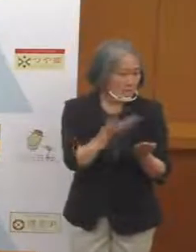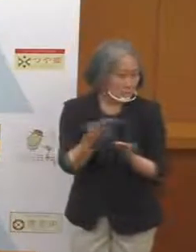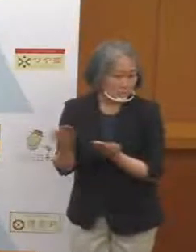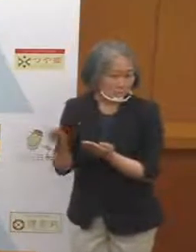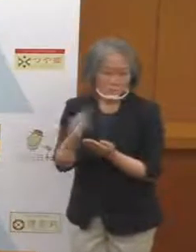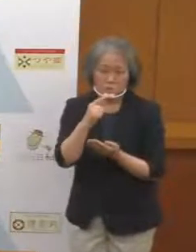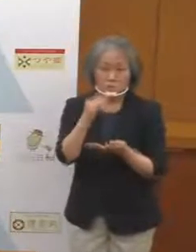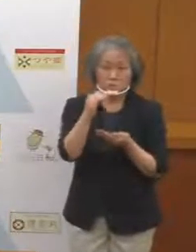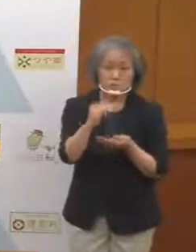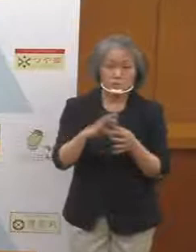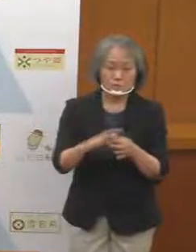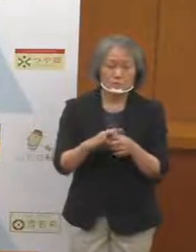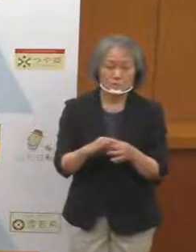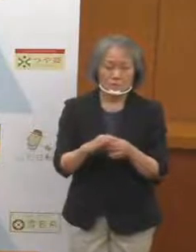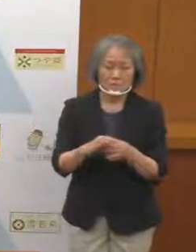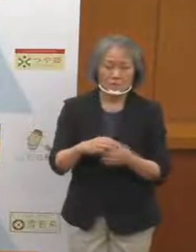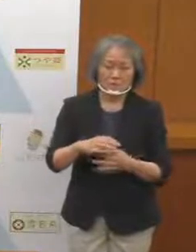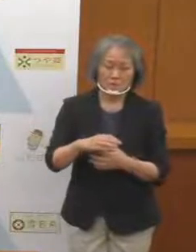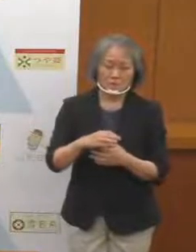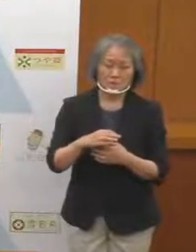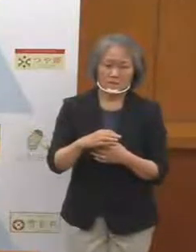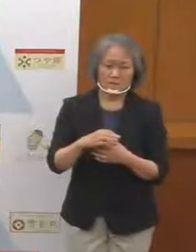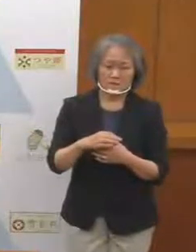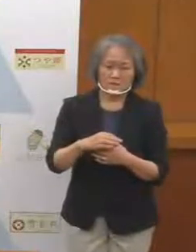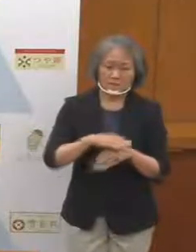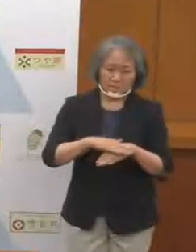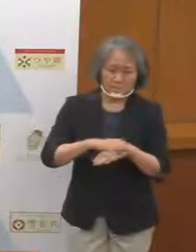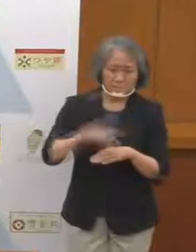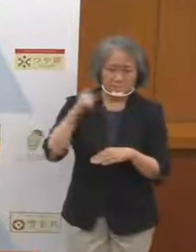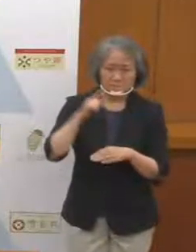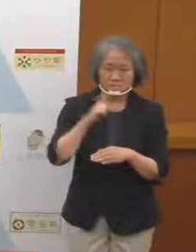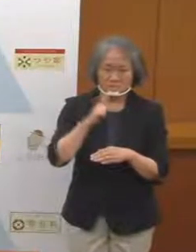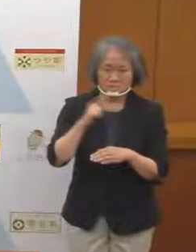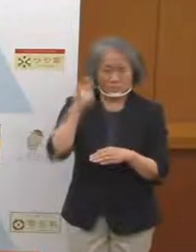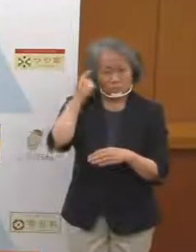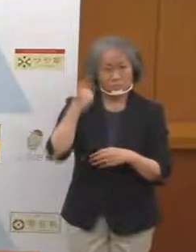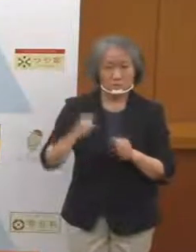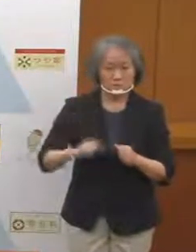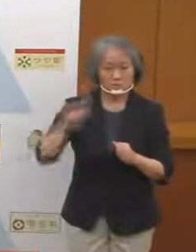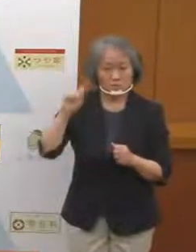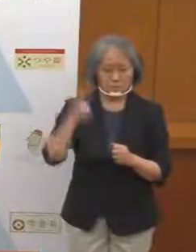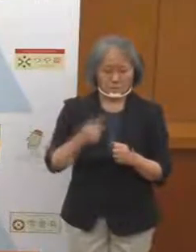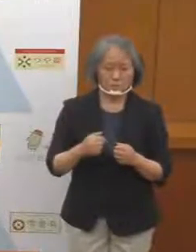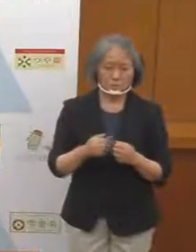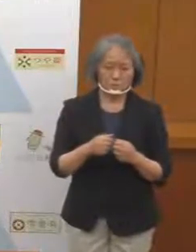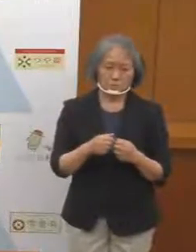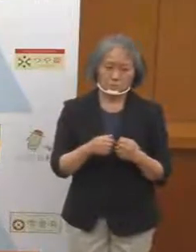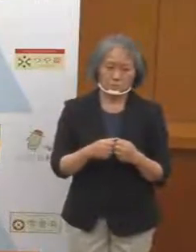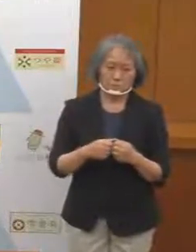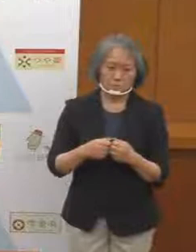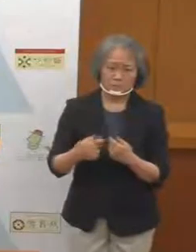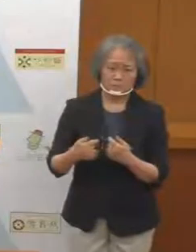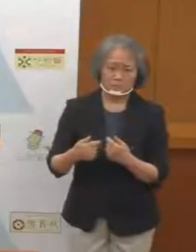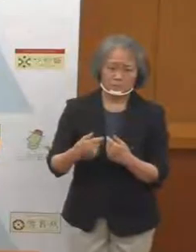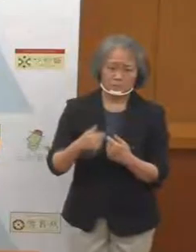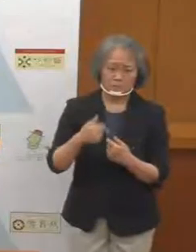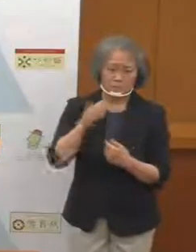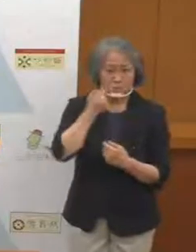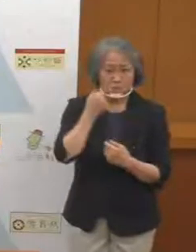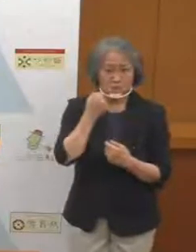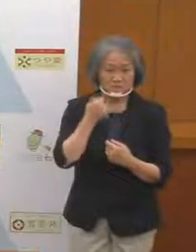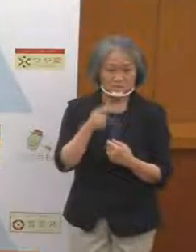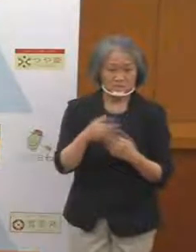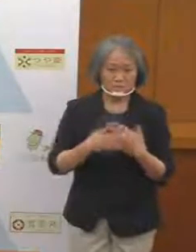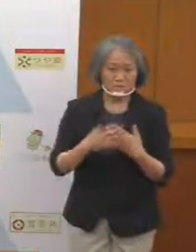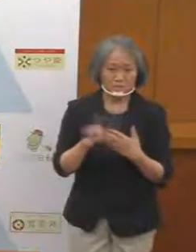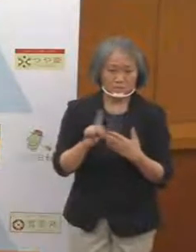さみたいなところ何か追われるところがありましたら教えてくださいそうですねあの朝にあの